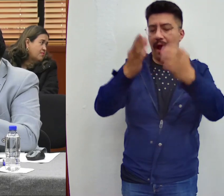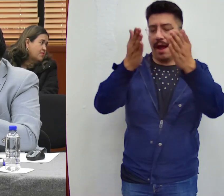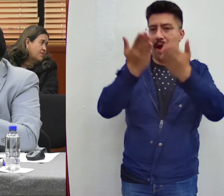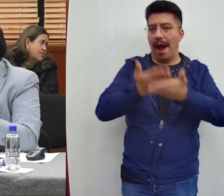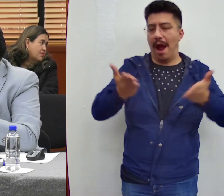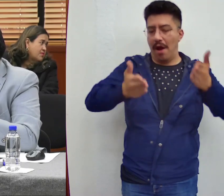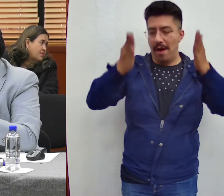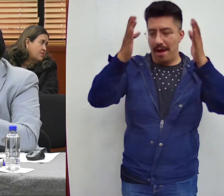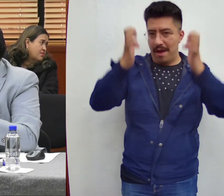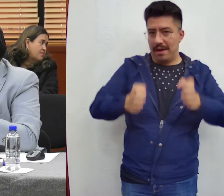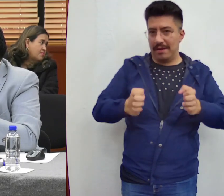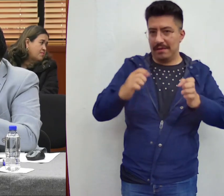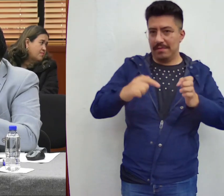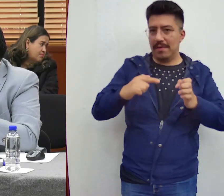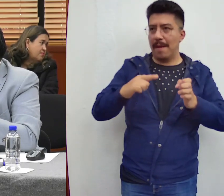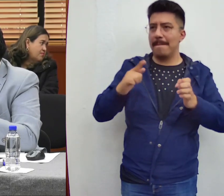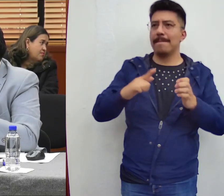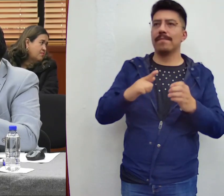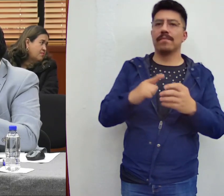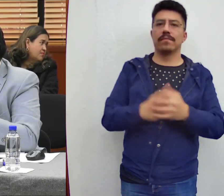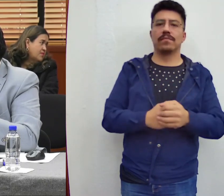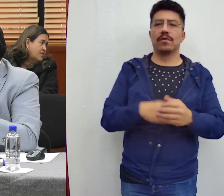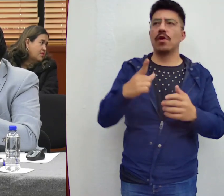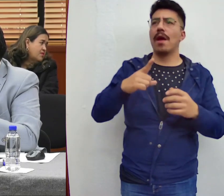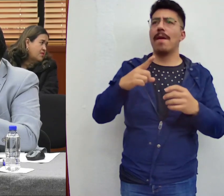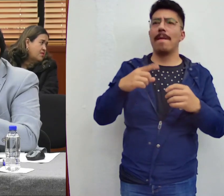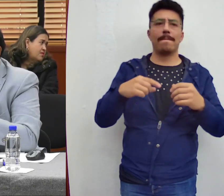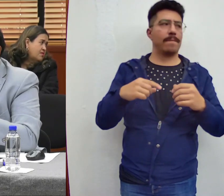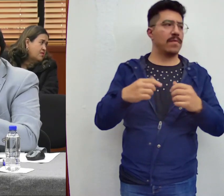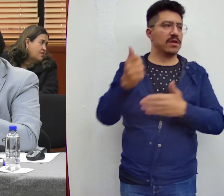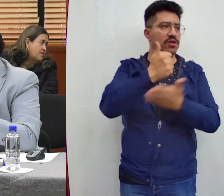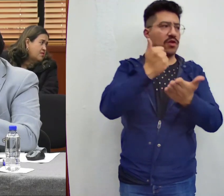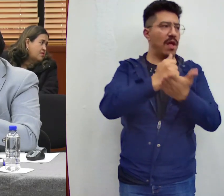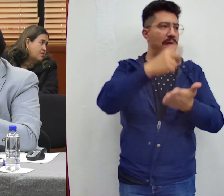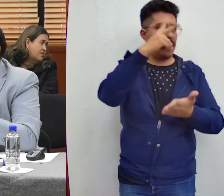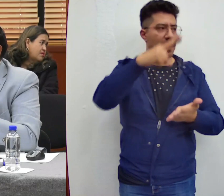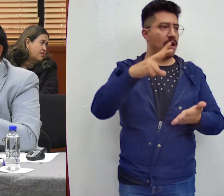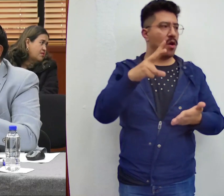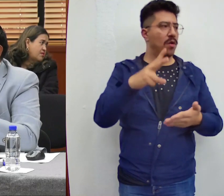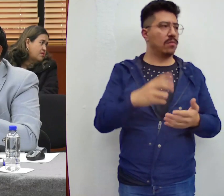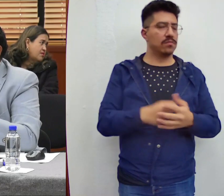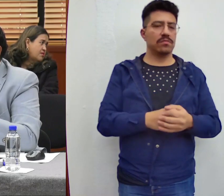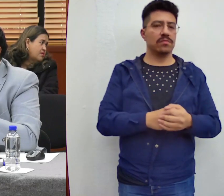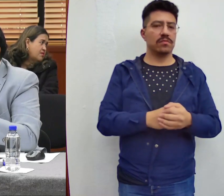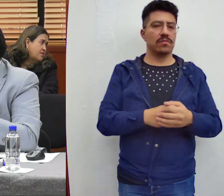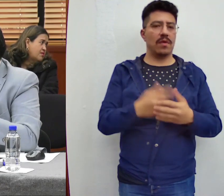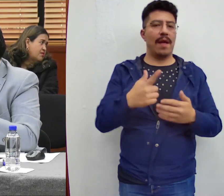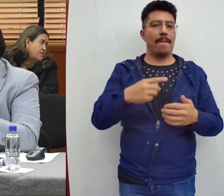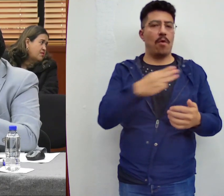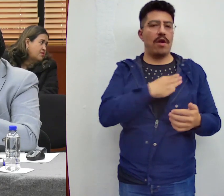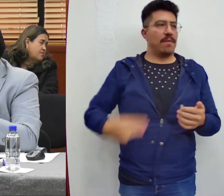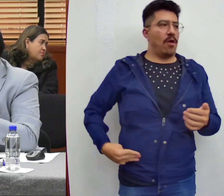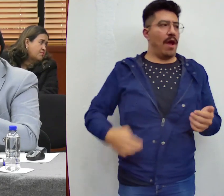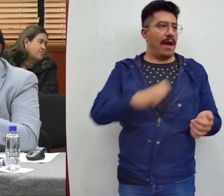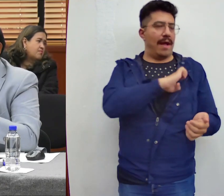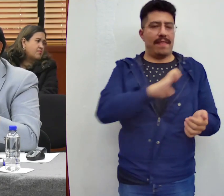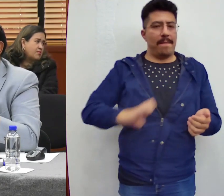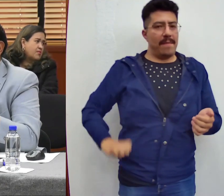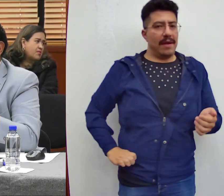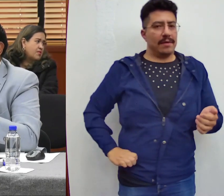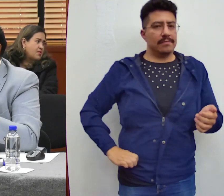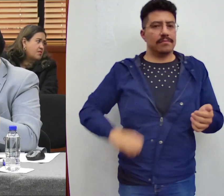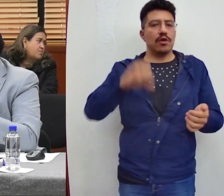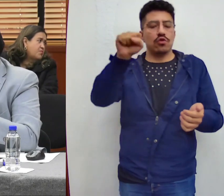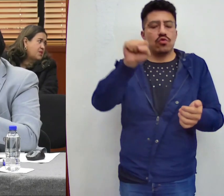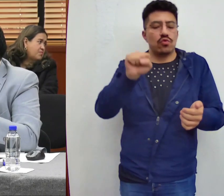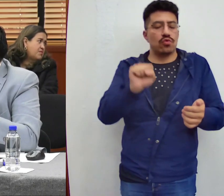presencial. Venimos del oriente del Valle de México y de la Ciudad de México, en particular del municipio de Ecatepec y del sur de la ciudad de